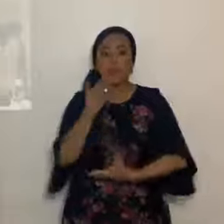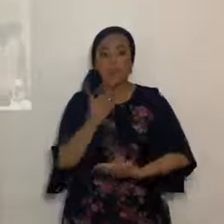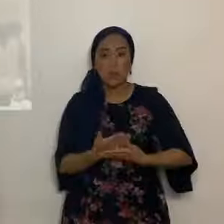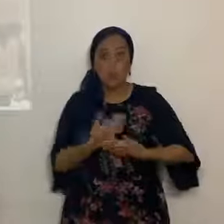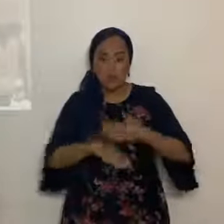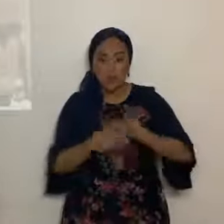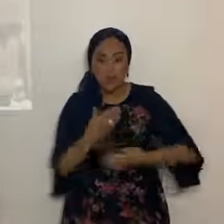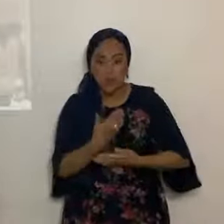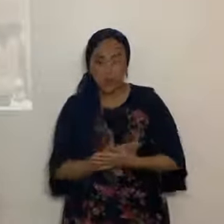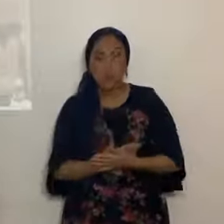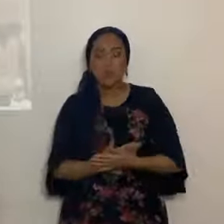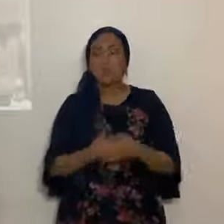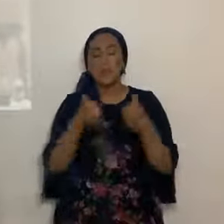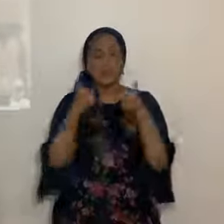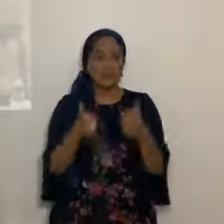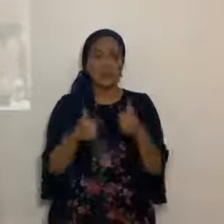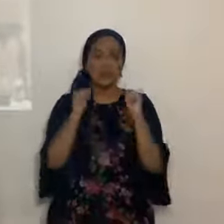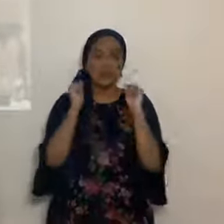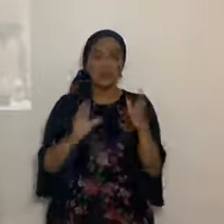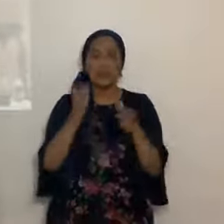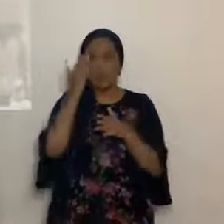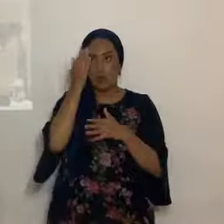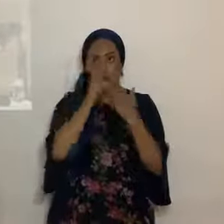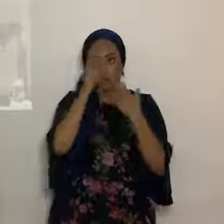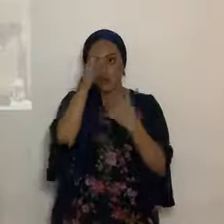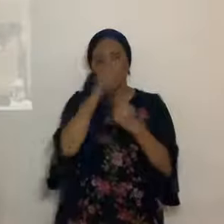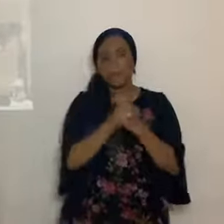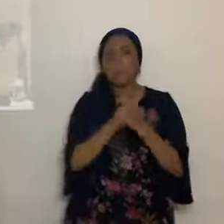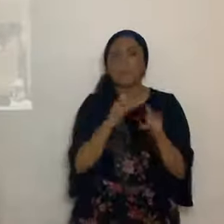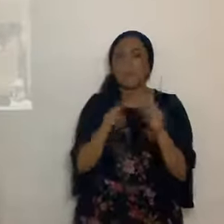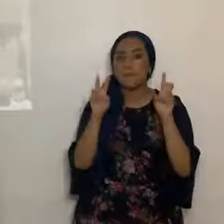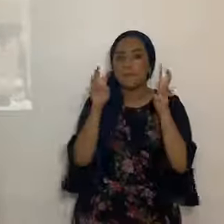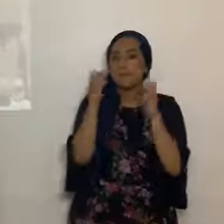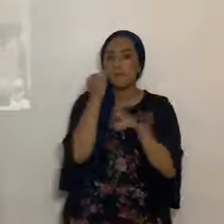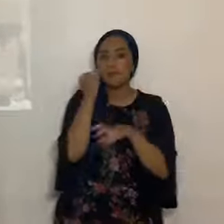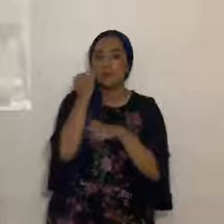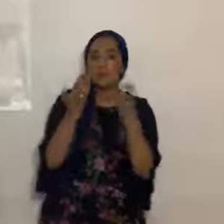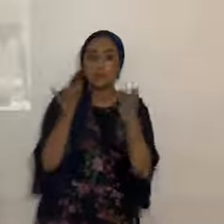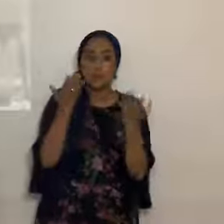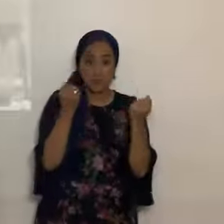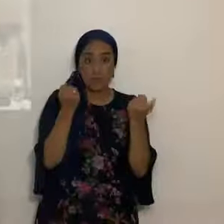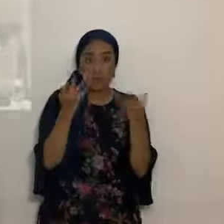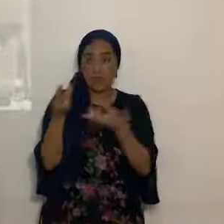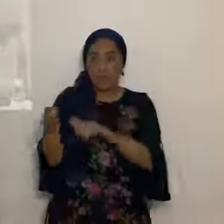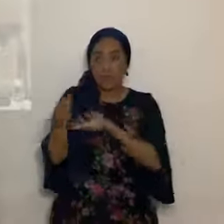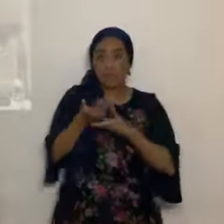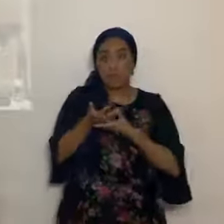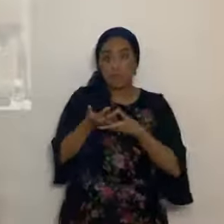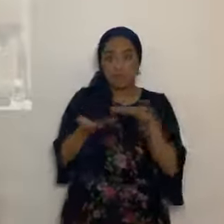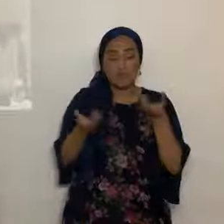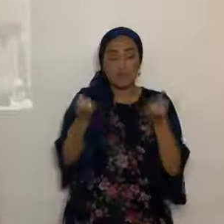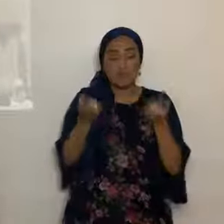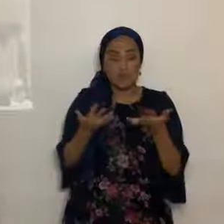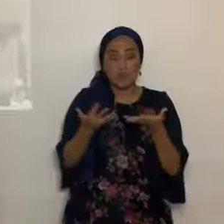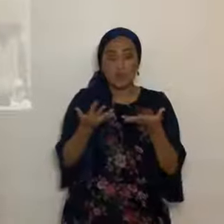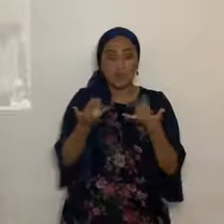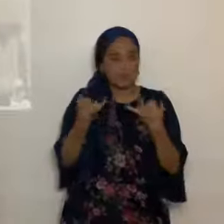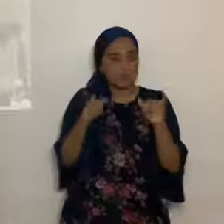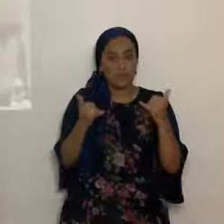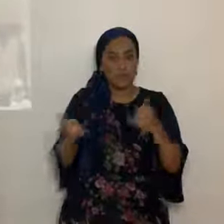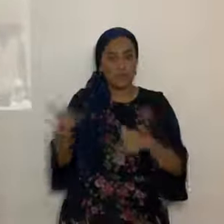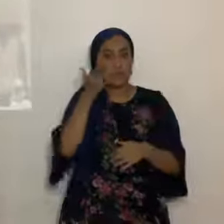naciste bien, qué bueno, bendito es el abacados. Pero vamos a suponer que tú, porque muchos me lo han contado, inclusive todavía